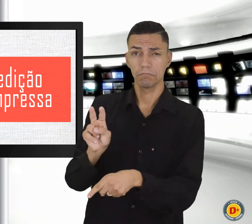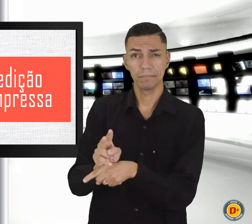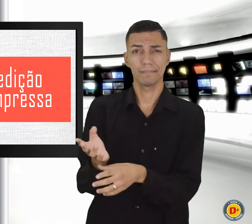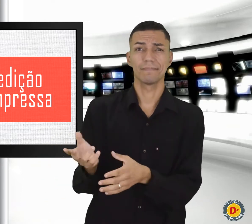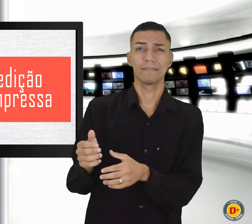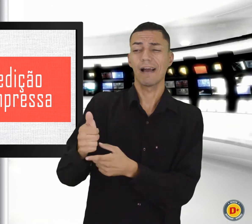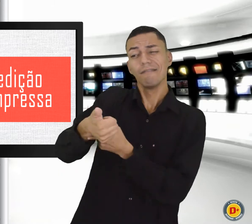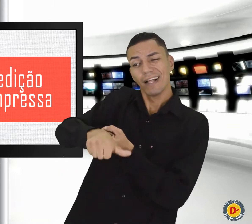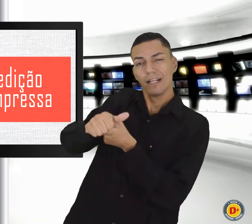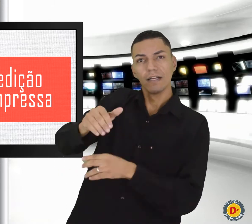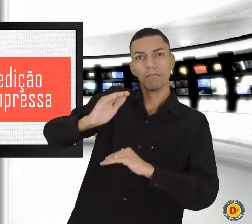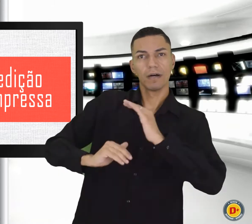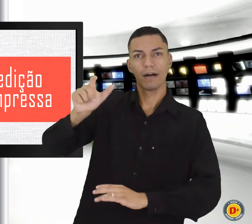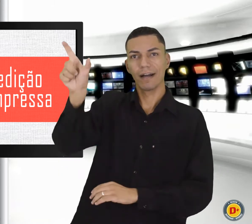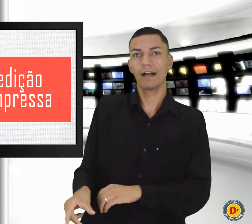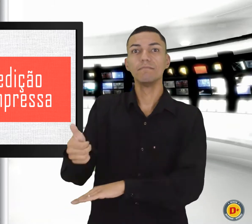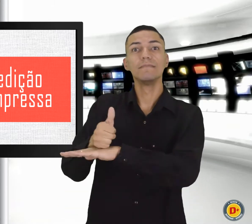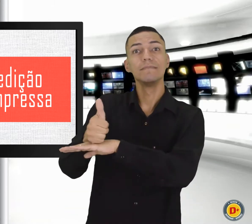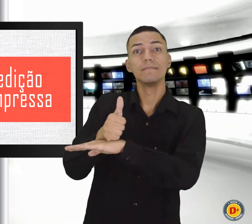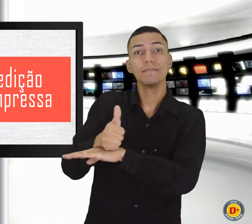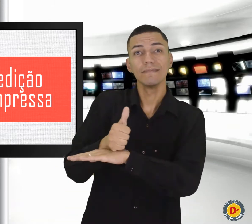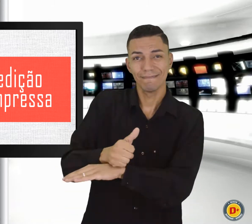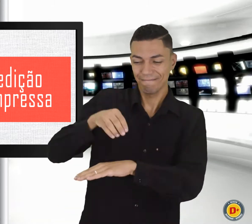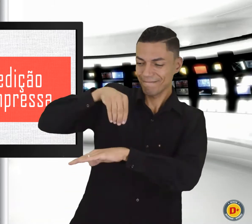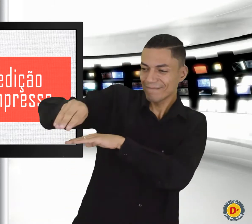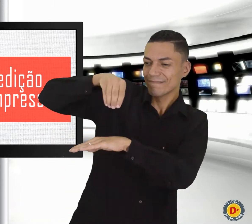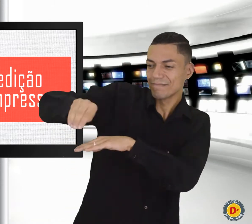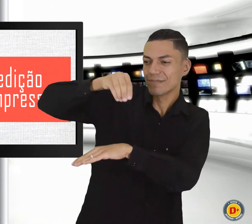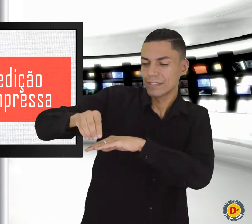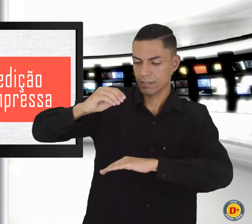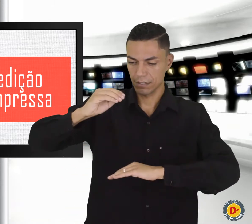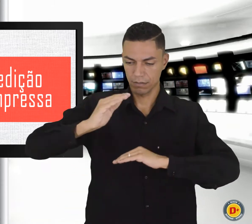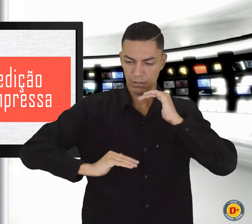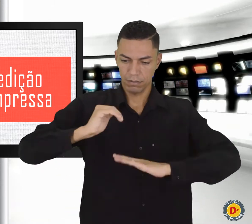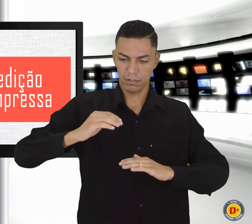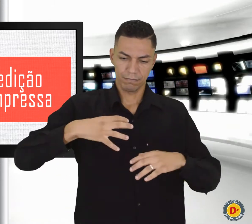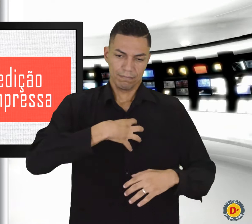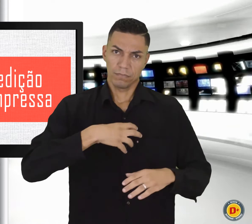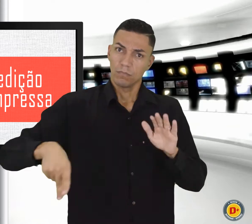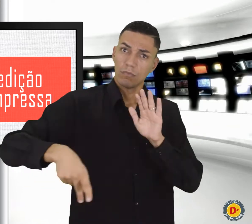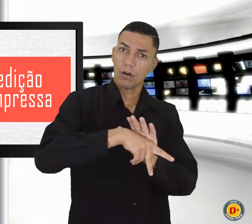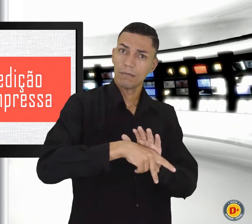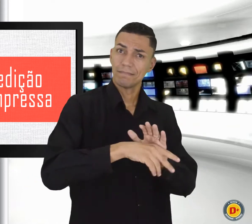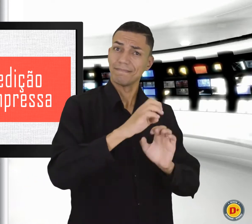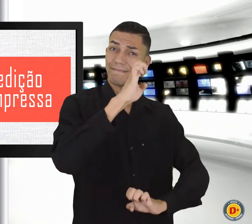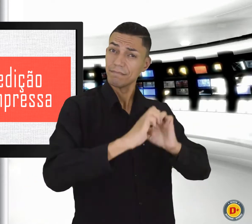profissional, treinamento em comportamentos corporativos, apoio na definição de possíveis